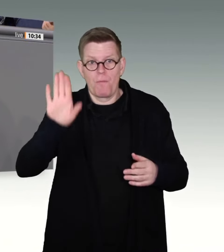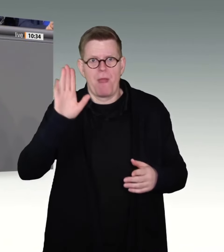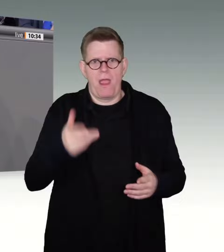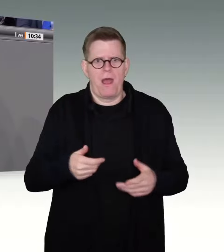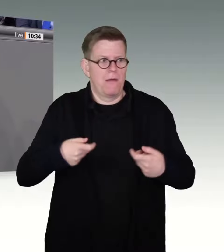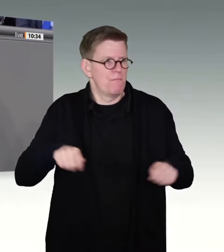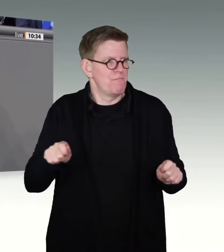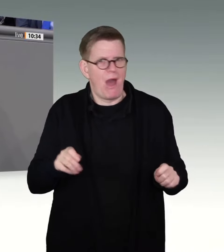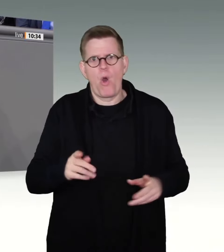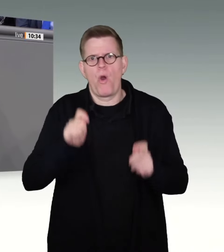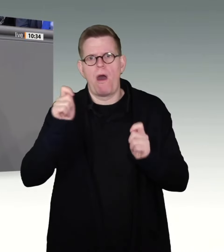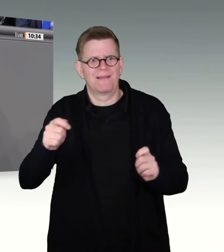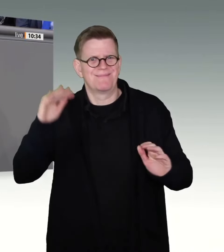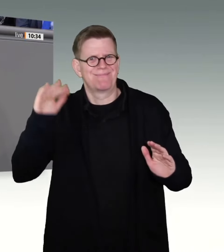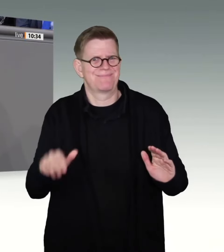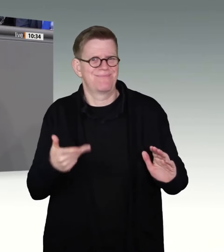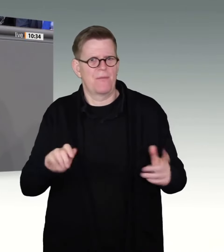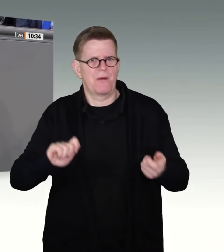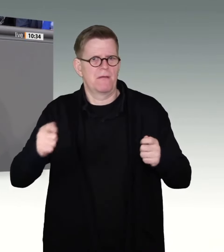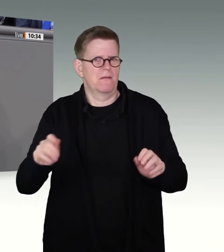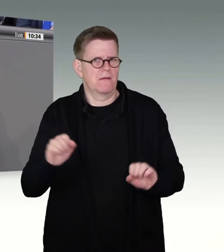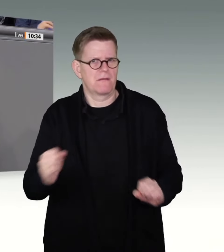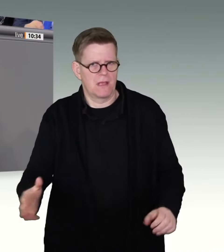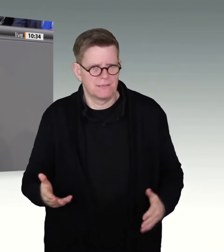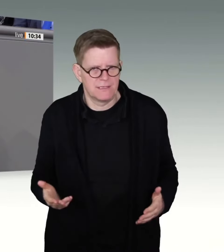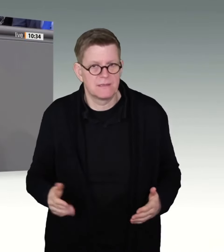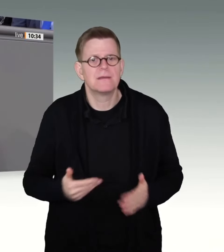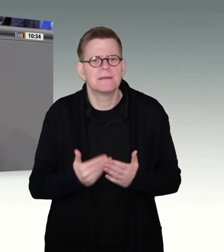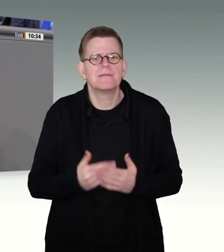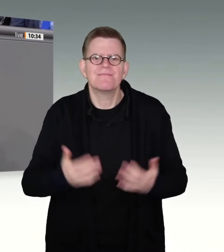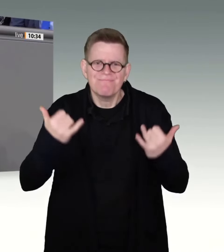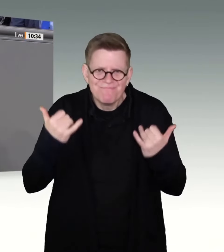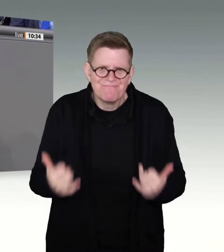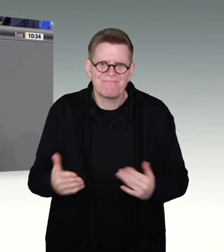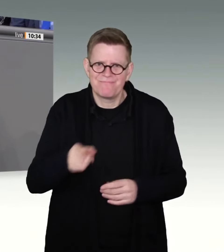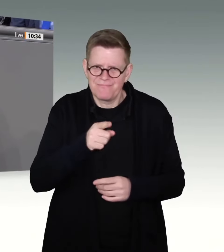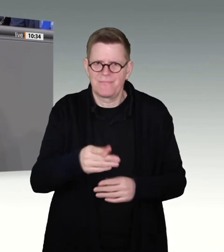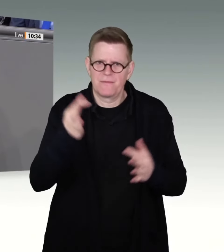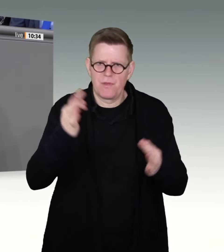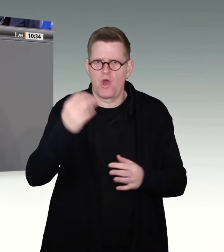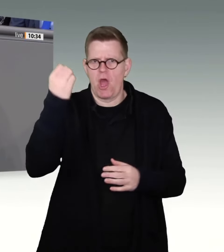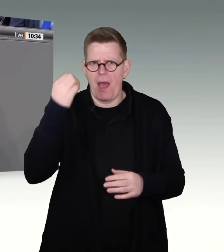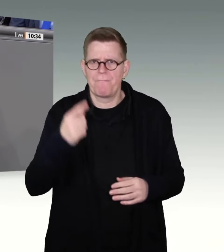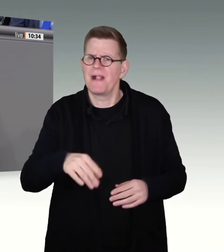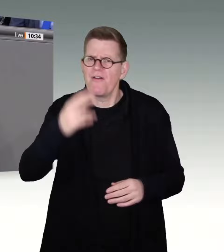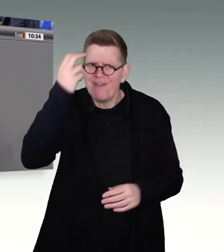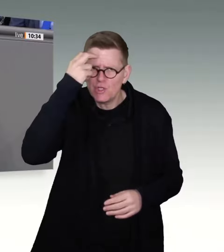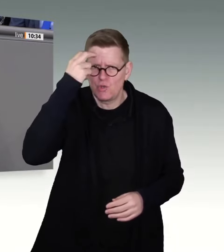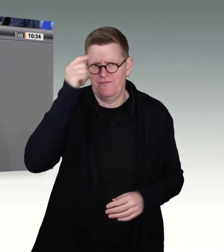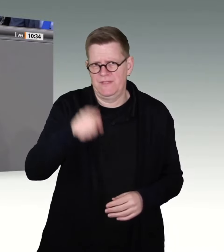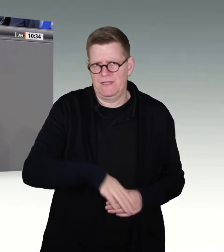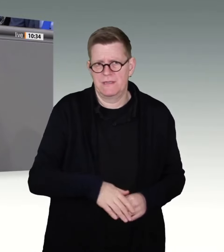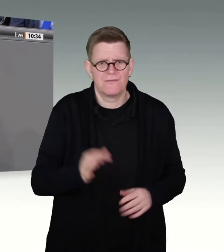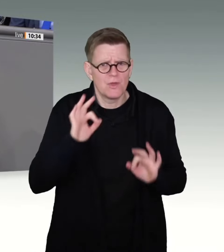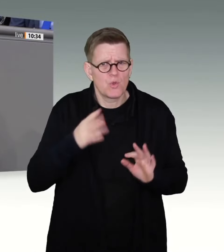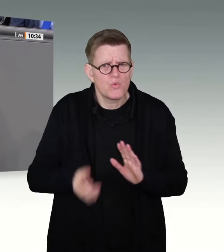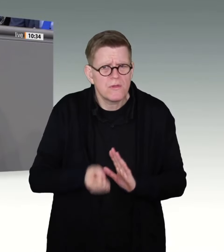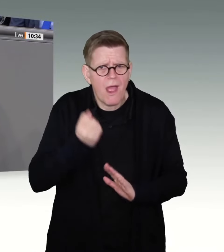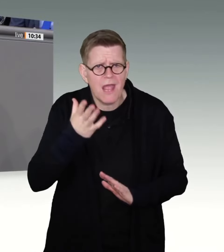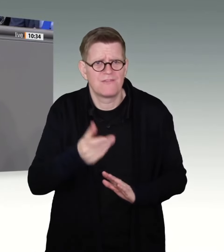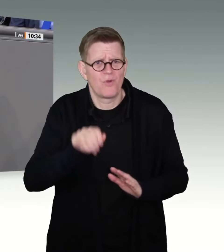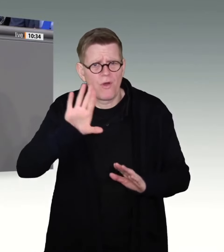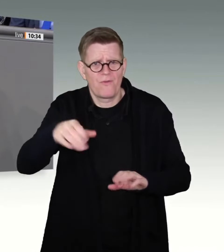zu überarbeiten. Denn das, was wir in Wirklichkeit brauchen, um die Potenziale im Bestand, um Flächen zu erschließen, ist eine absolut umfassende